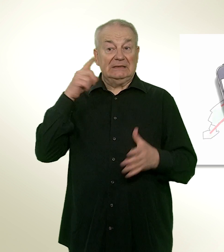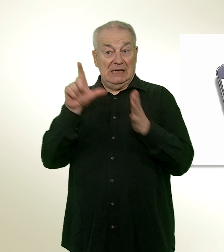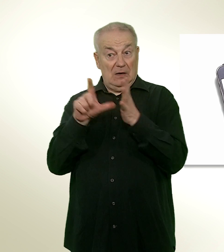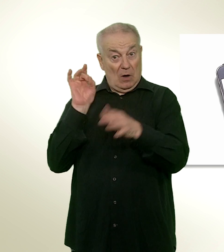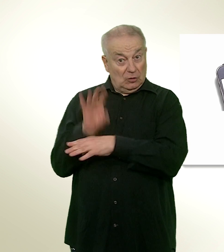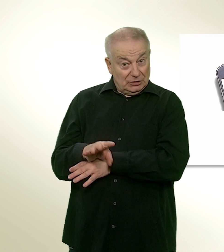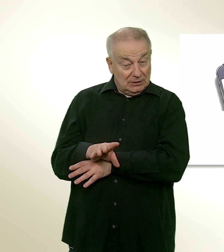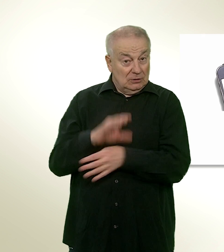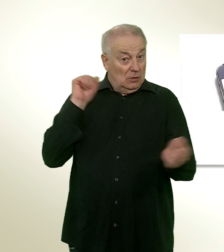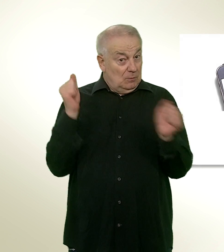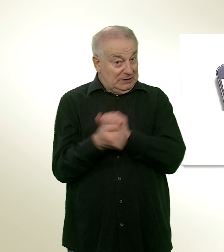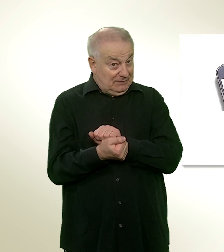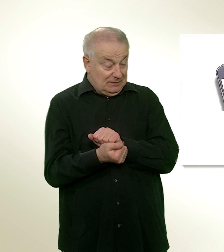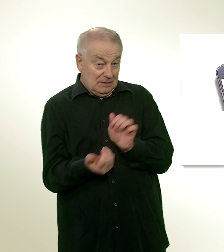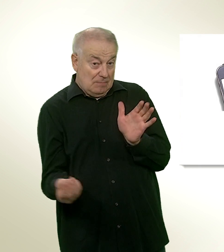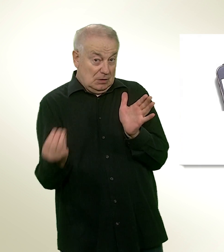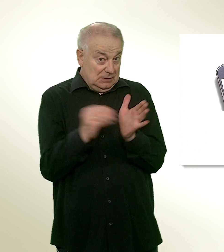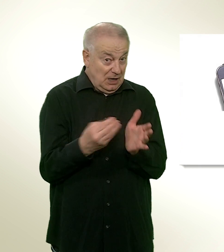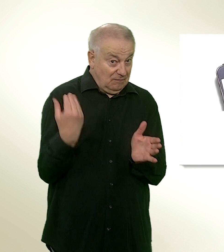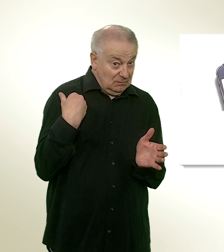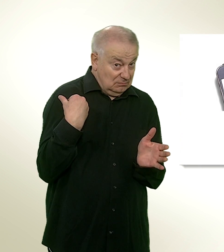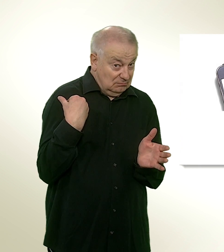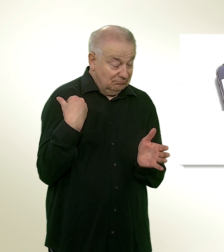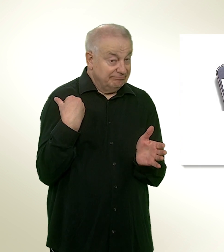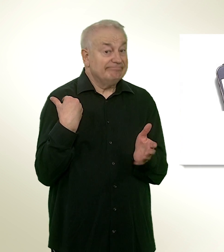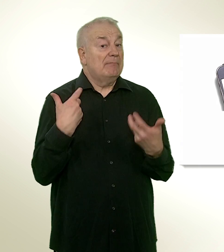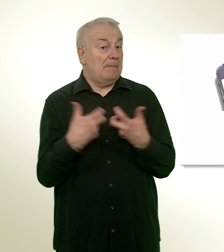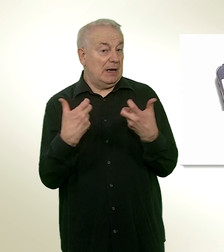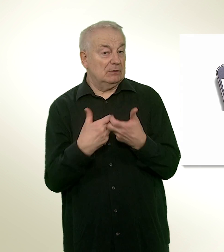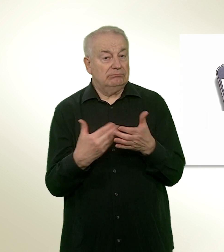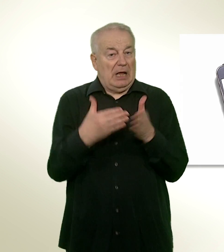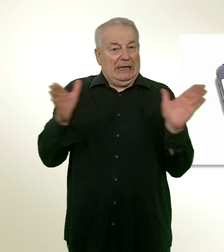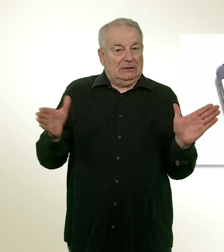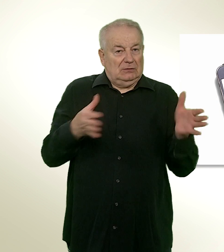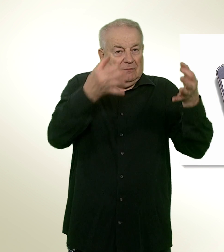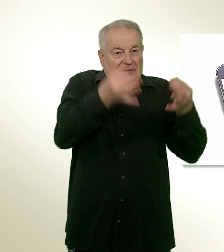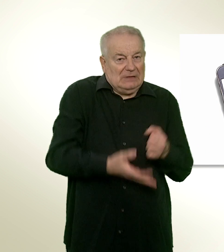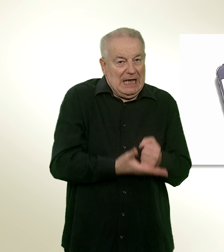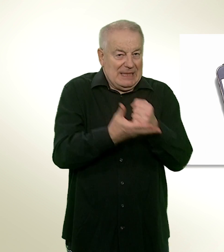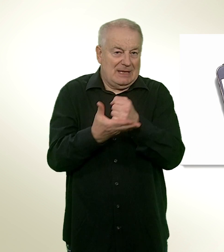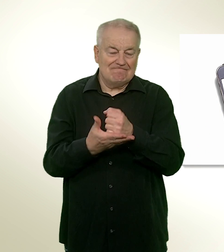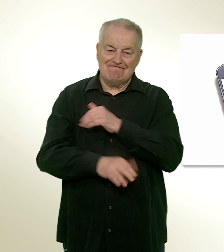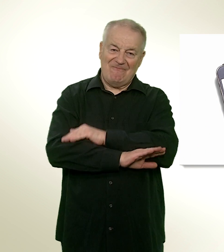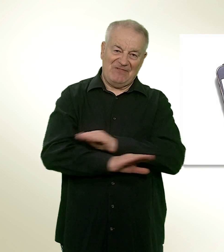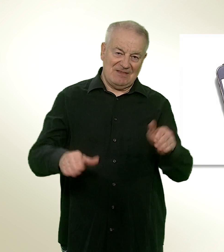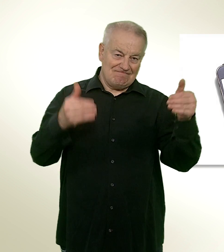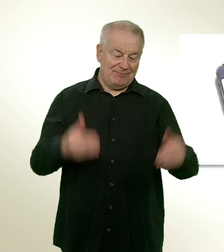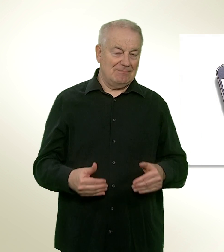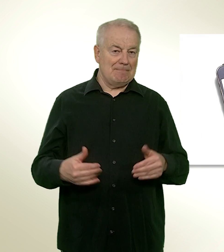les modifications qui lui ont été apportées, notamment l'extension des aides financières, cesseront de produire effet le 19